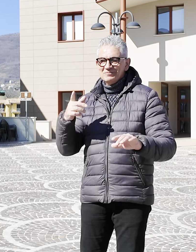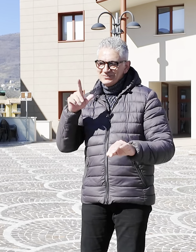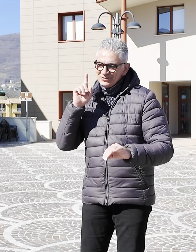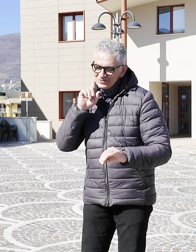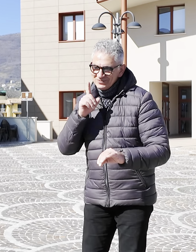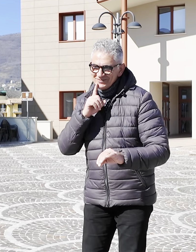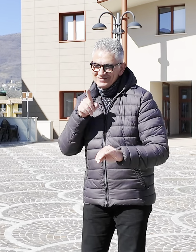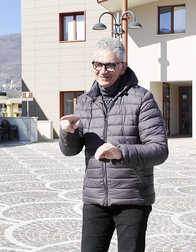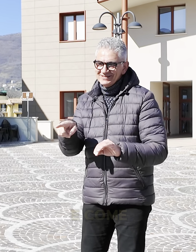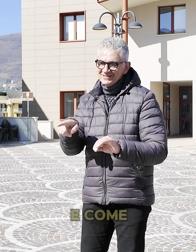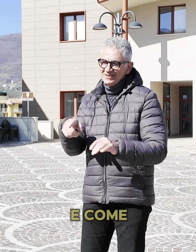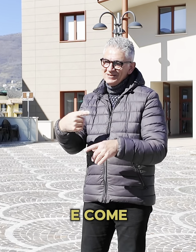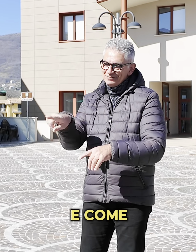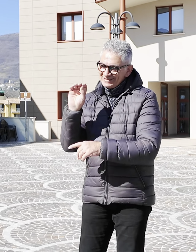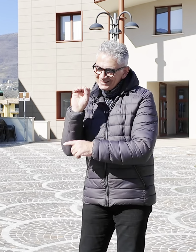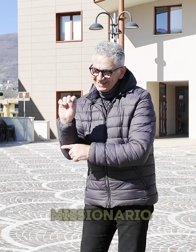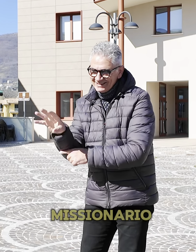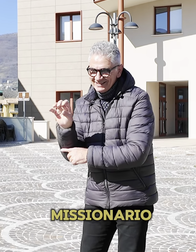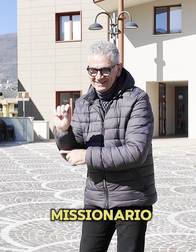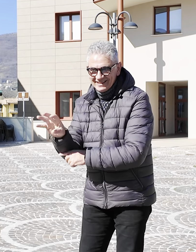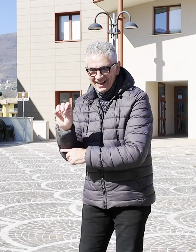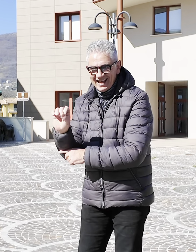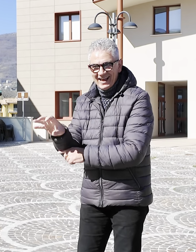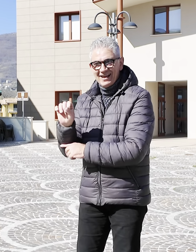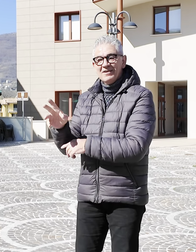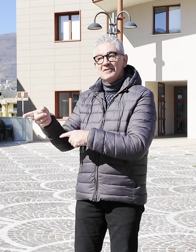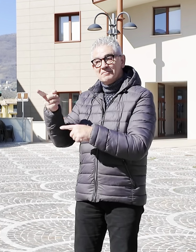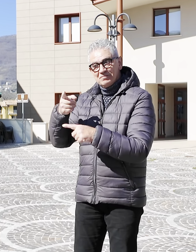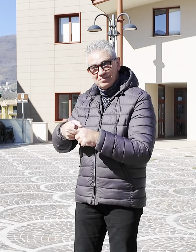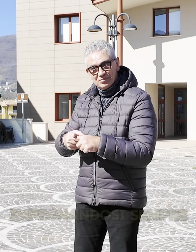insegnante e come missionario,